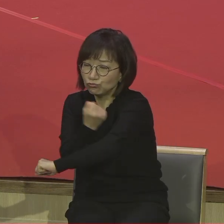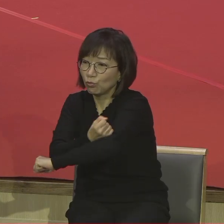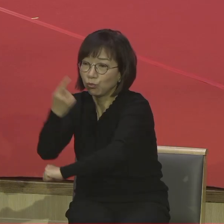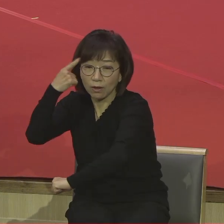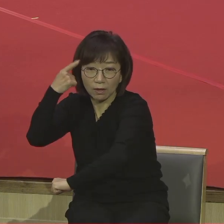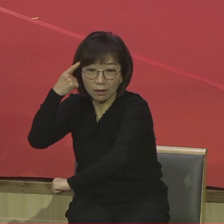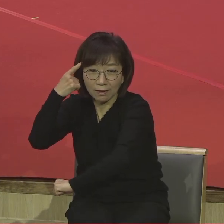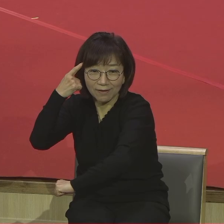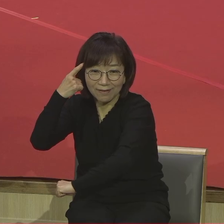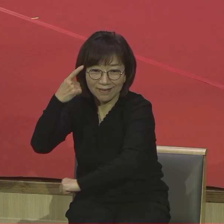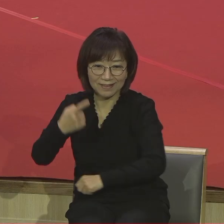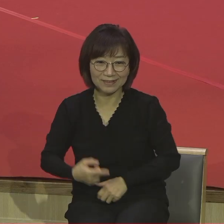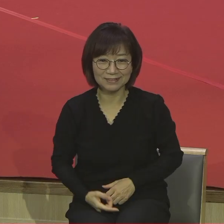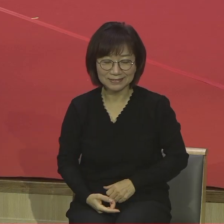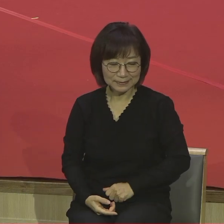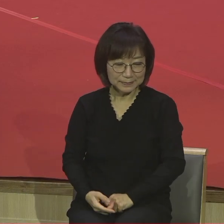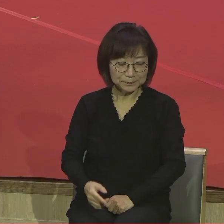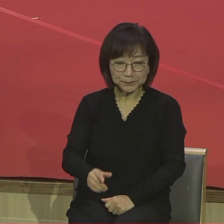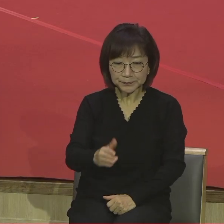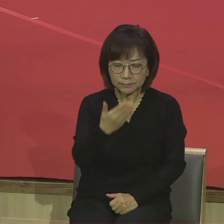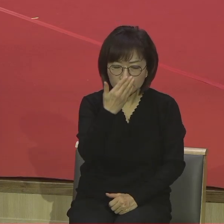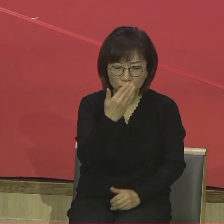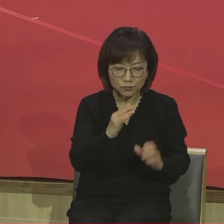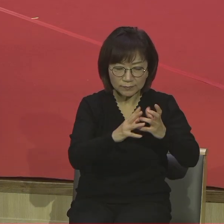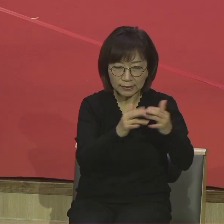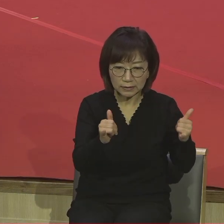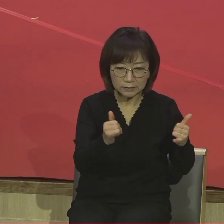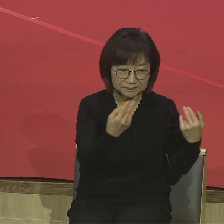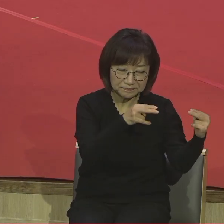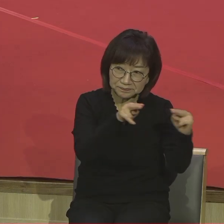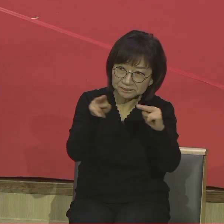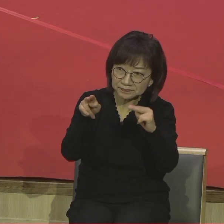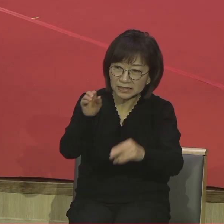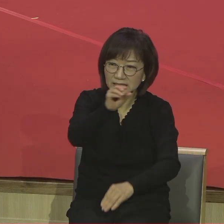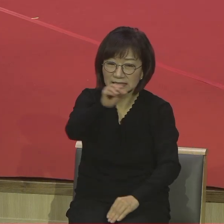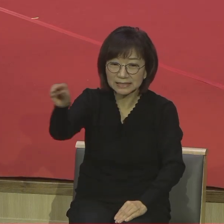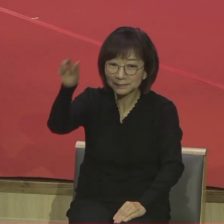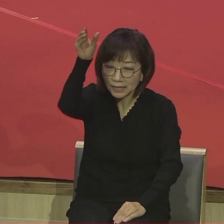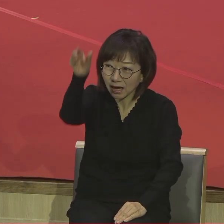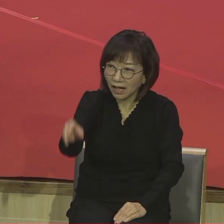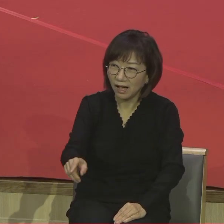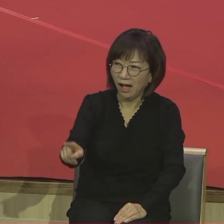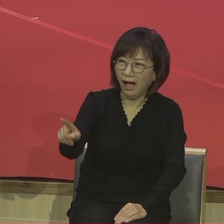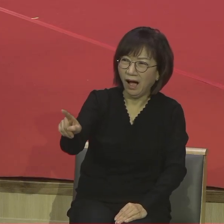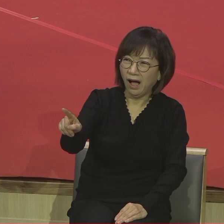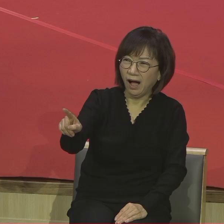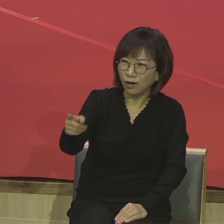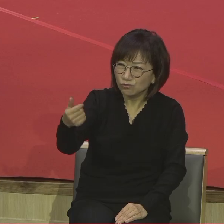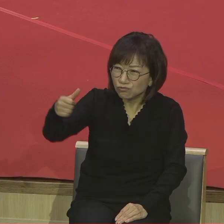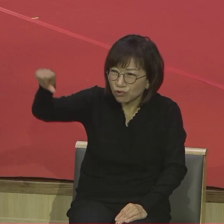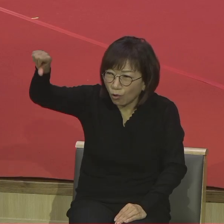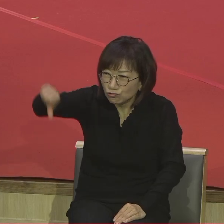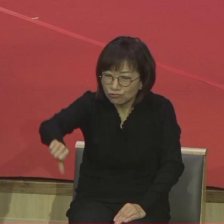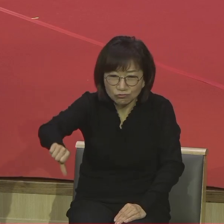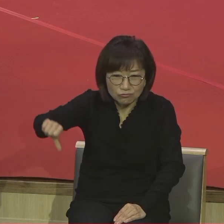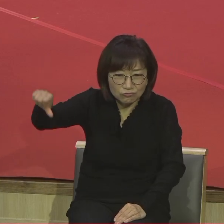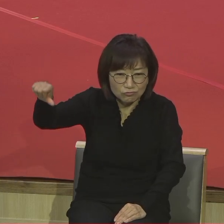방법입니다. 유대인들에게 십자가 죽음은 저주 그 자체입니다. 십자가 죽었다.